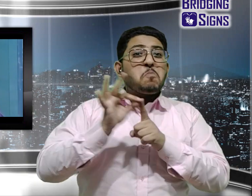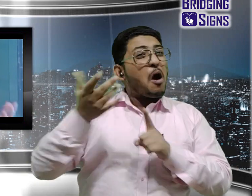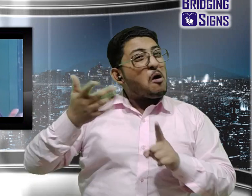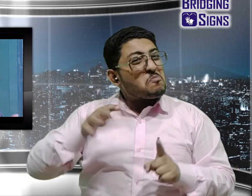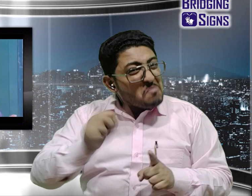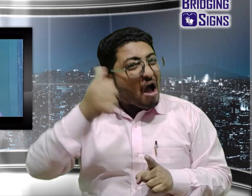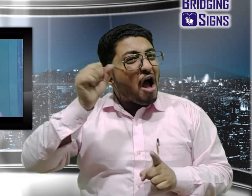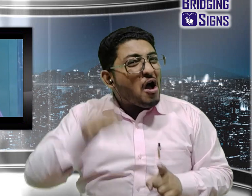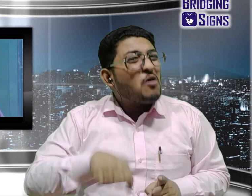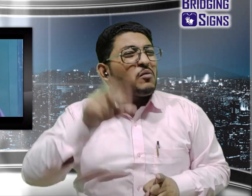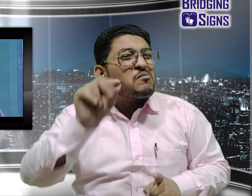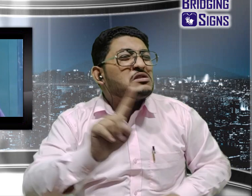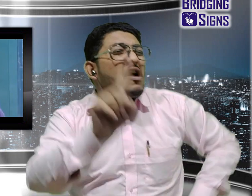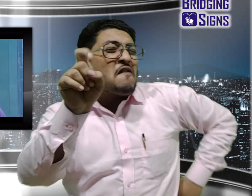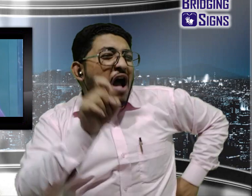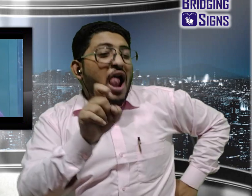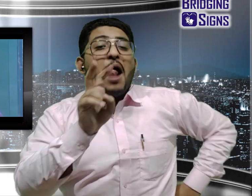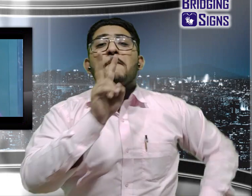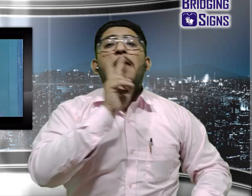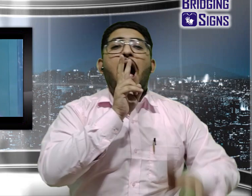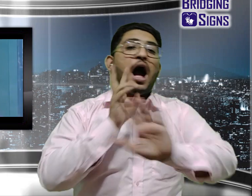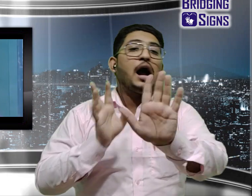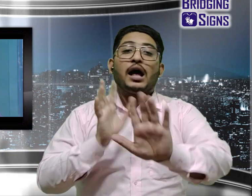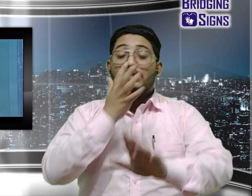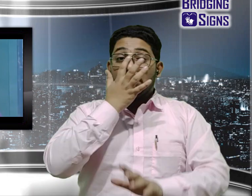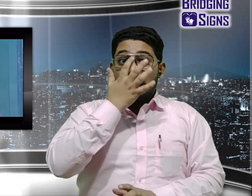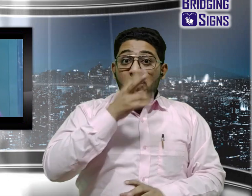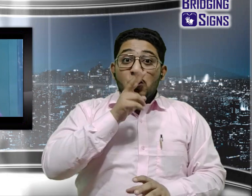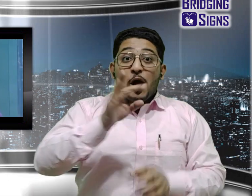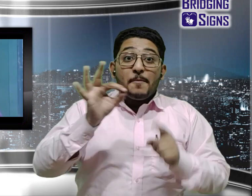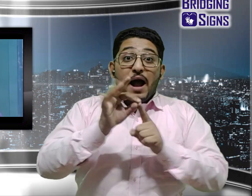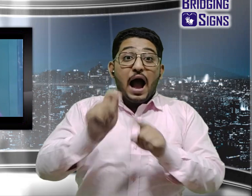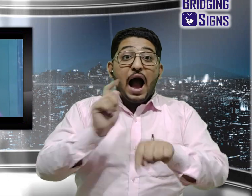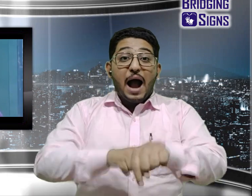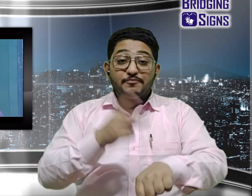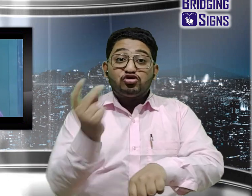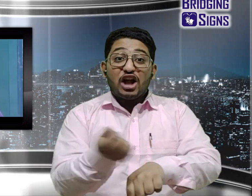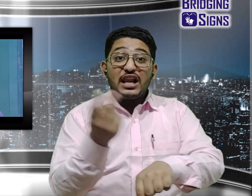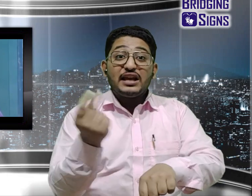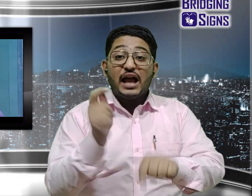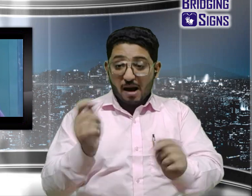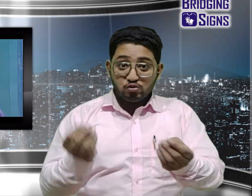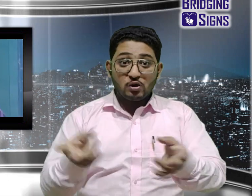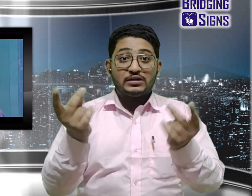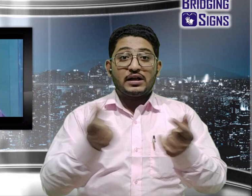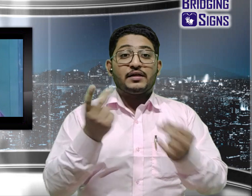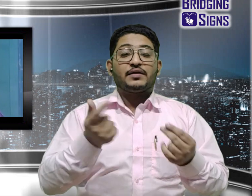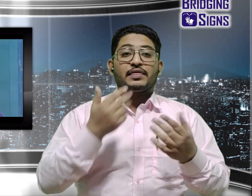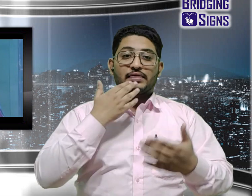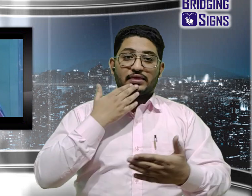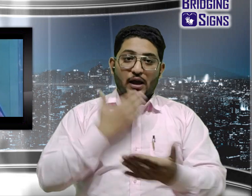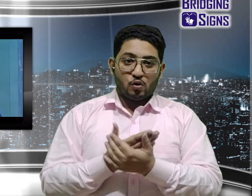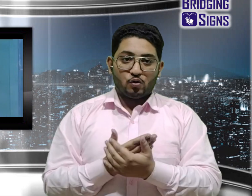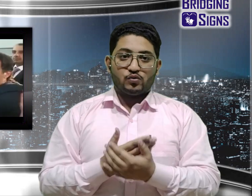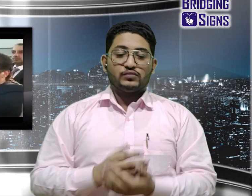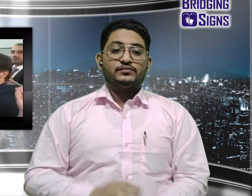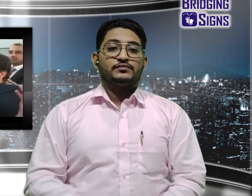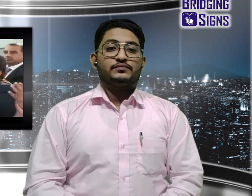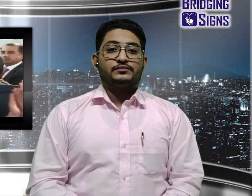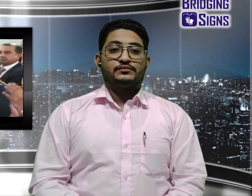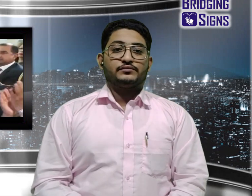में हो सकता है या नहीं हो सकता, क्वेश्चन हमें ये पूछना है कि हम इसको कितनी जल्दी शुरू कर सकते हैं। थैंक यू।